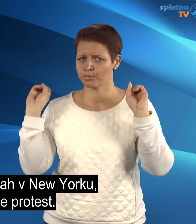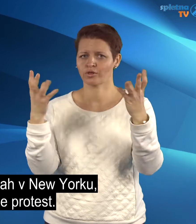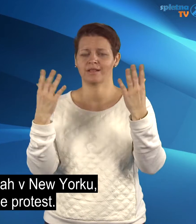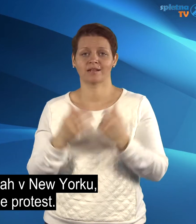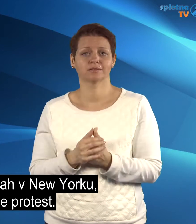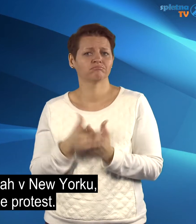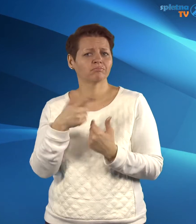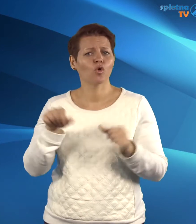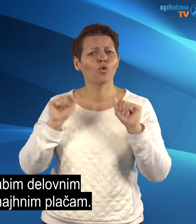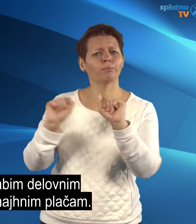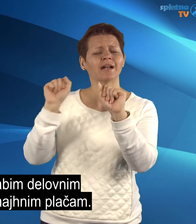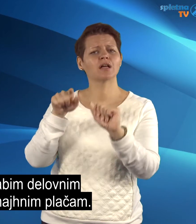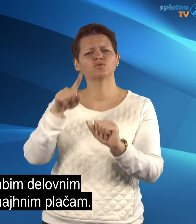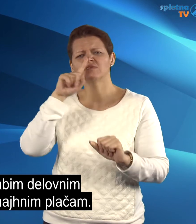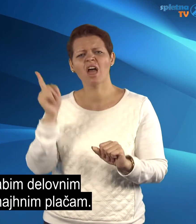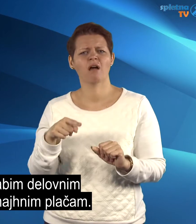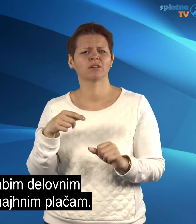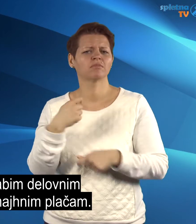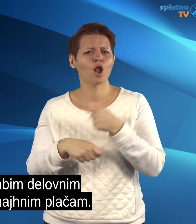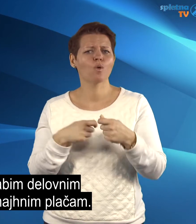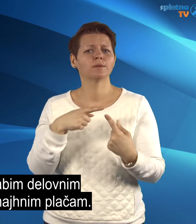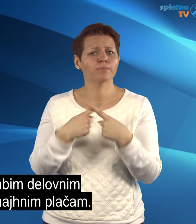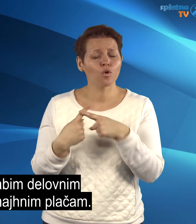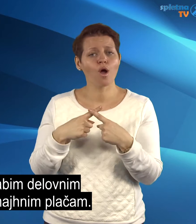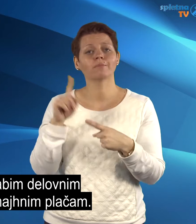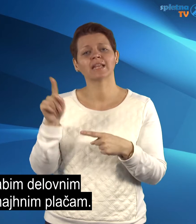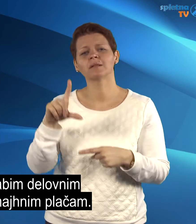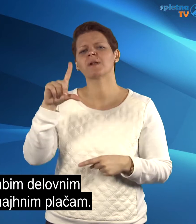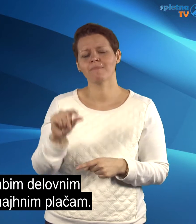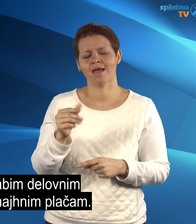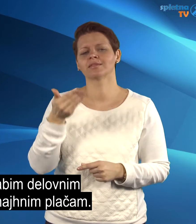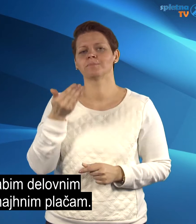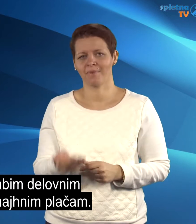protest. Uprle so se slabim delovnim pogojem in premajhnim plačam.